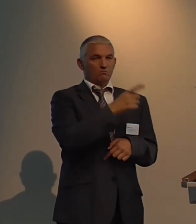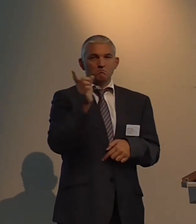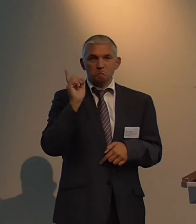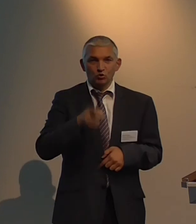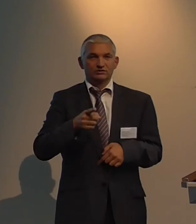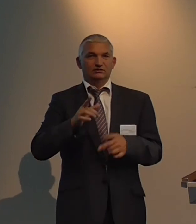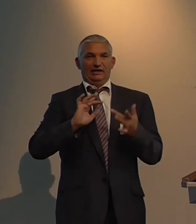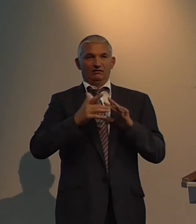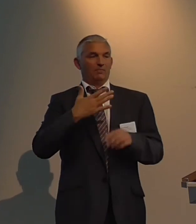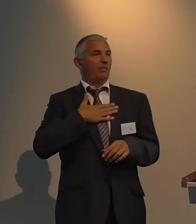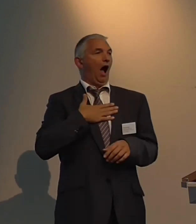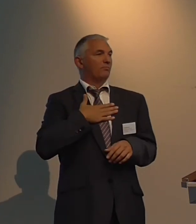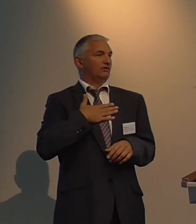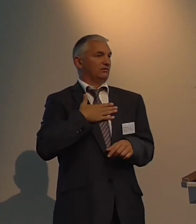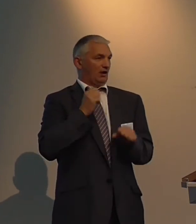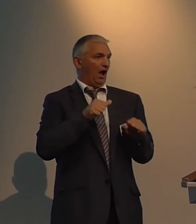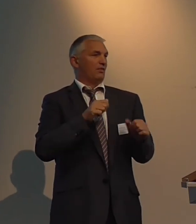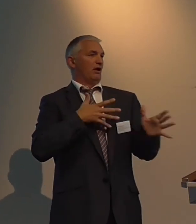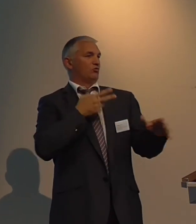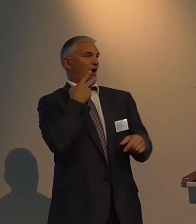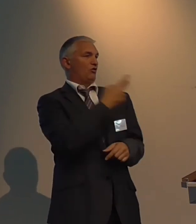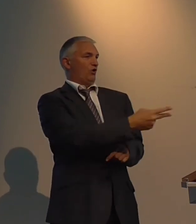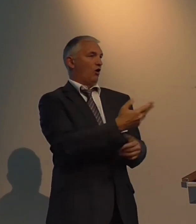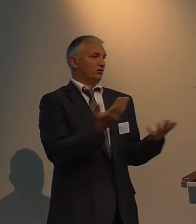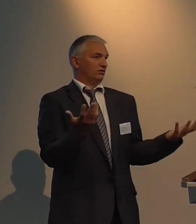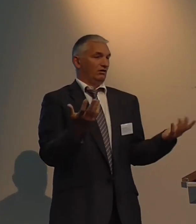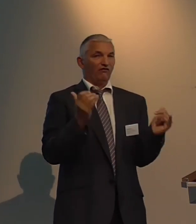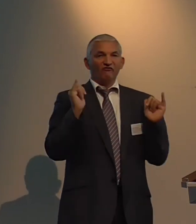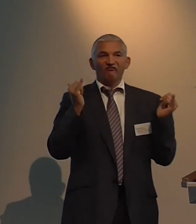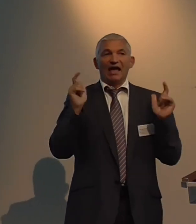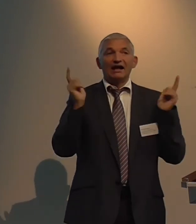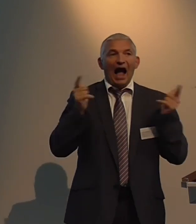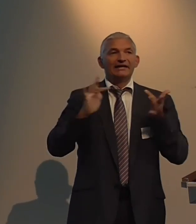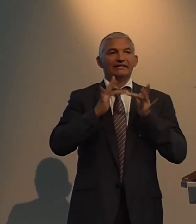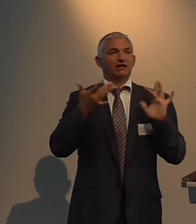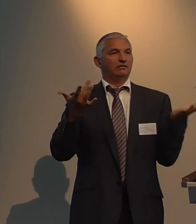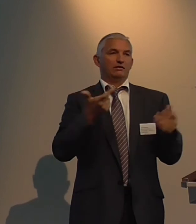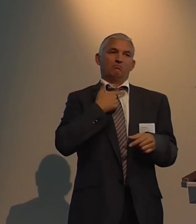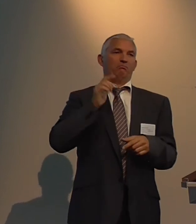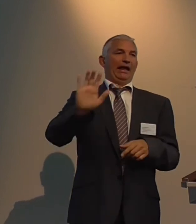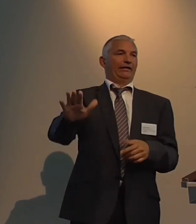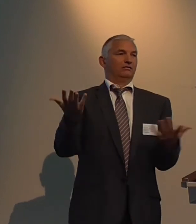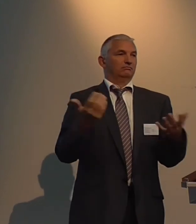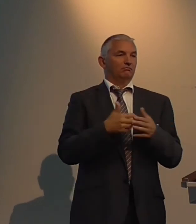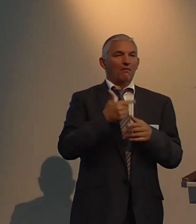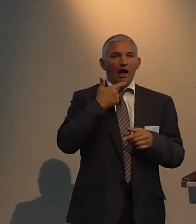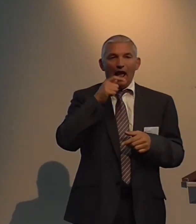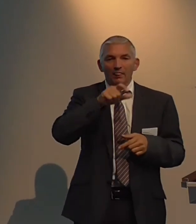im Internet laufen lassen. Und man muss eben einen Internetanschluss haben, um die Nachrichten im Fernsehen zu sehen